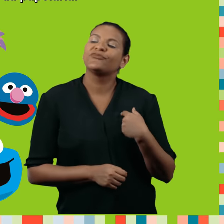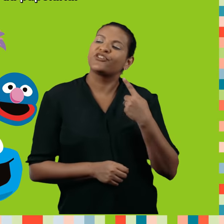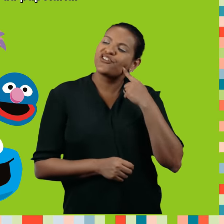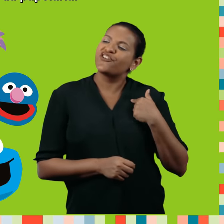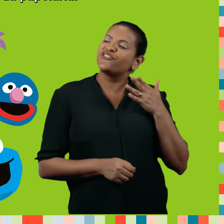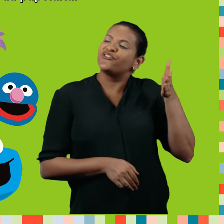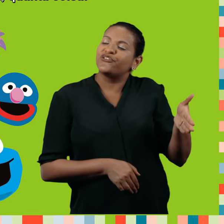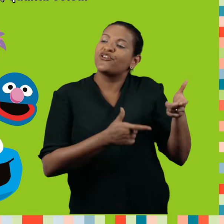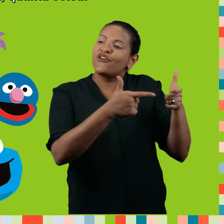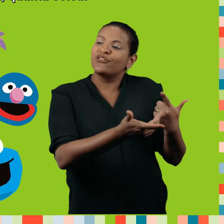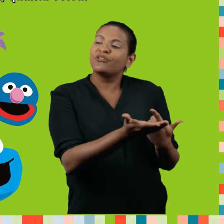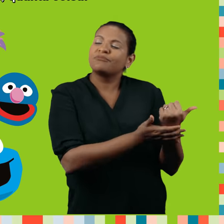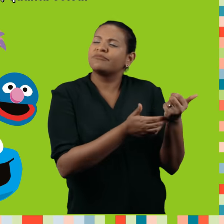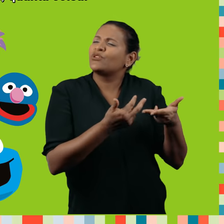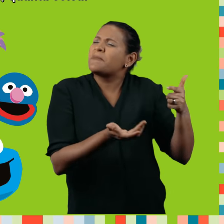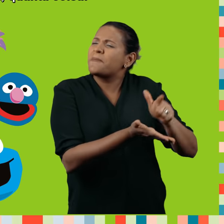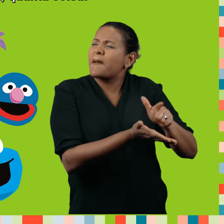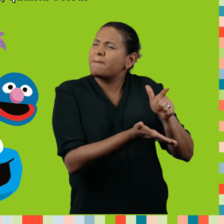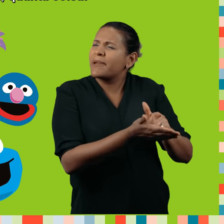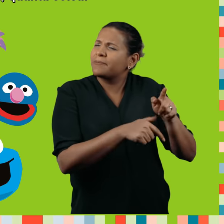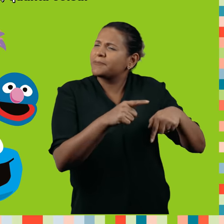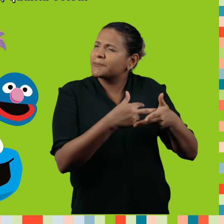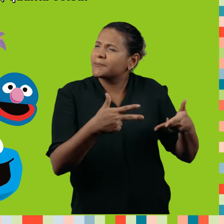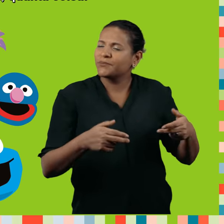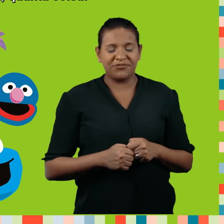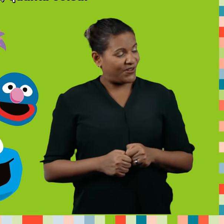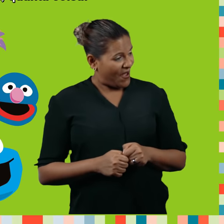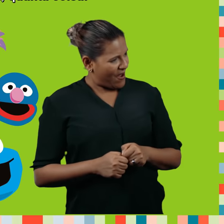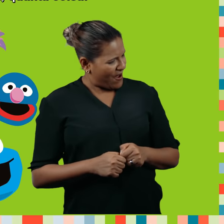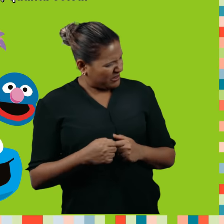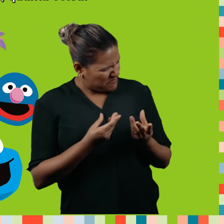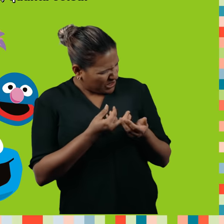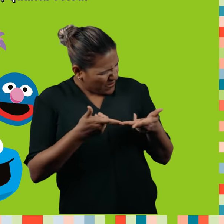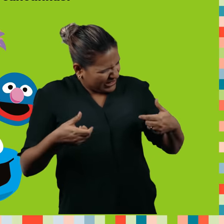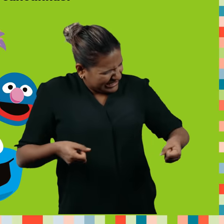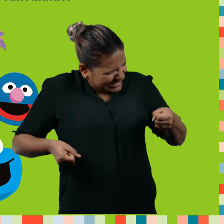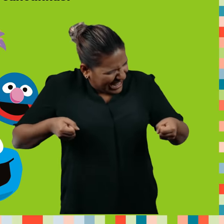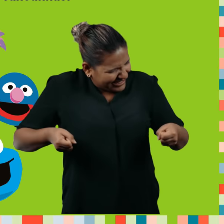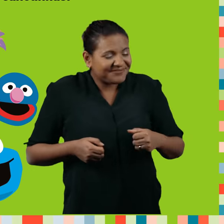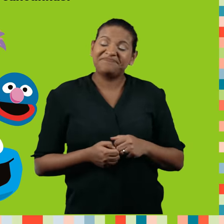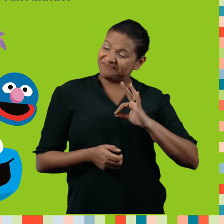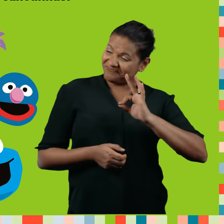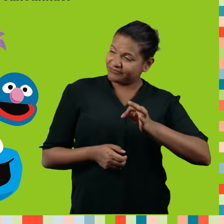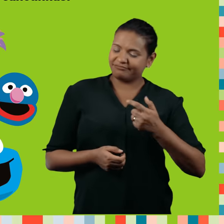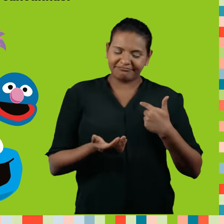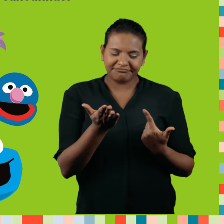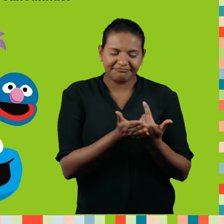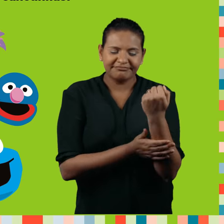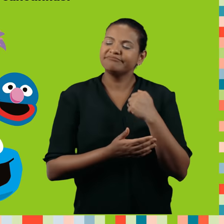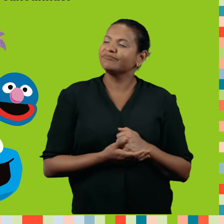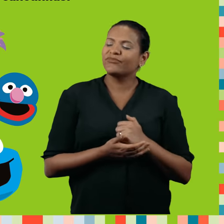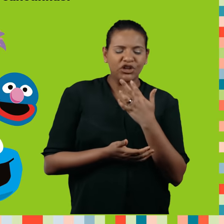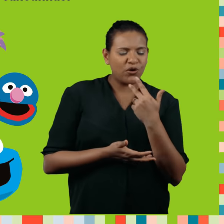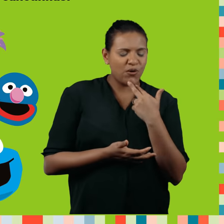da papelaria! Olha só minhas comprinhas, olha! Quanta coisa! Ah, sim, sim! Lápis de